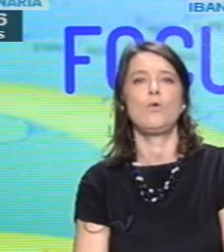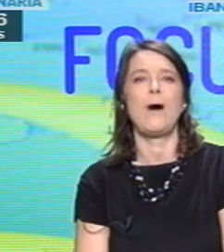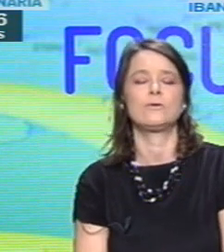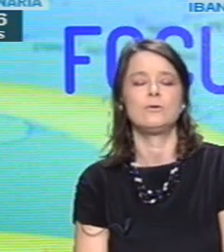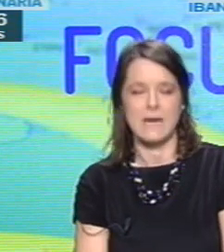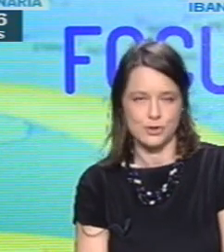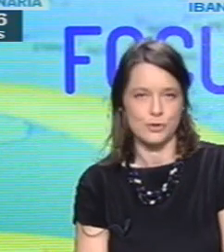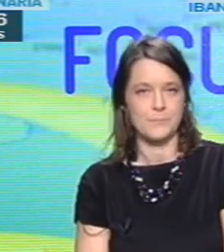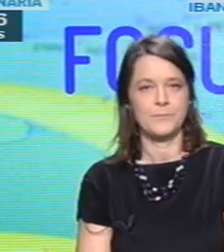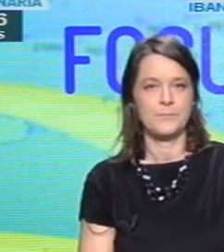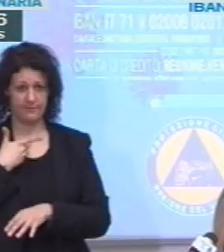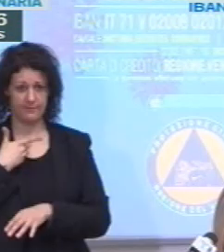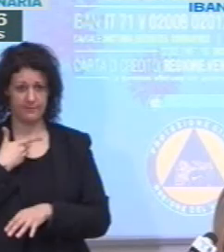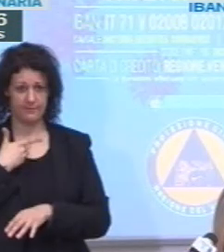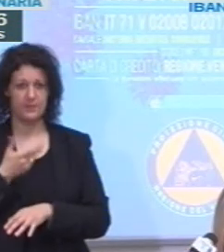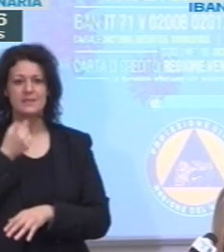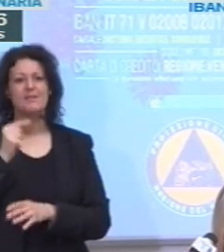lunedì 4 maggio.